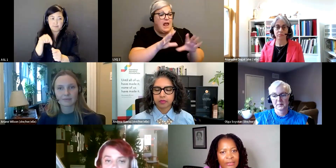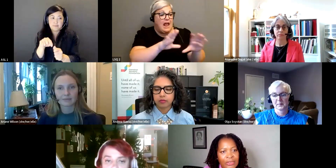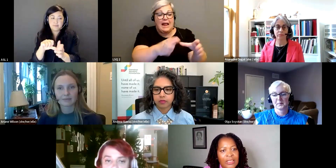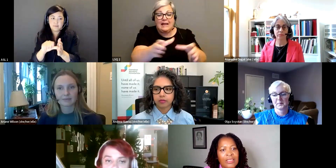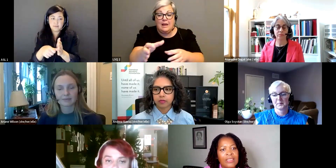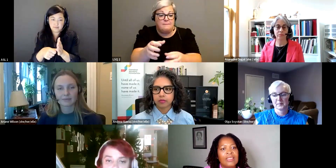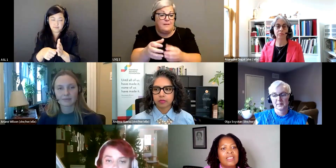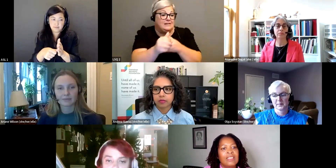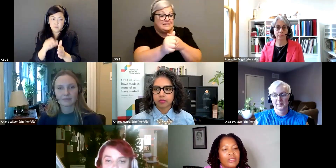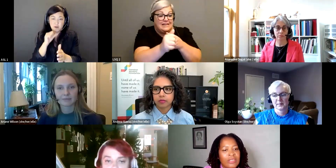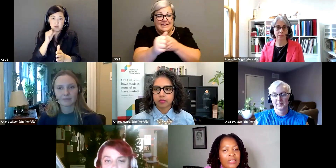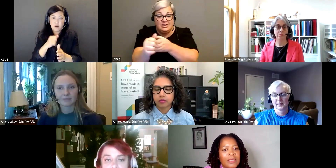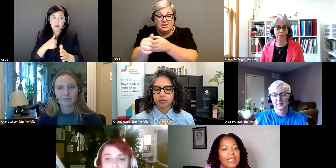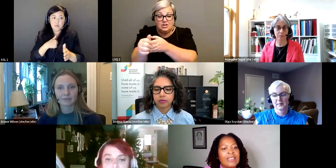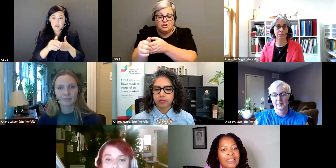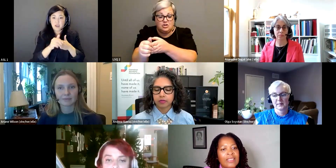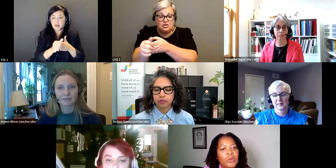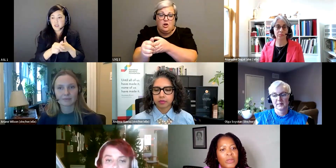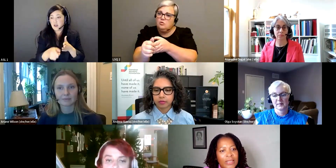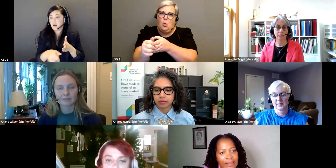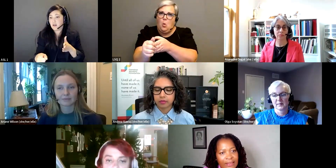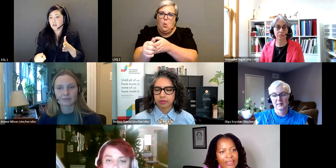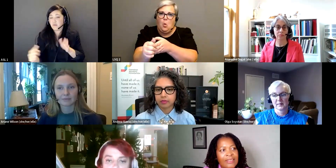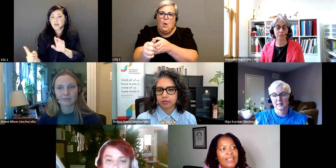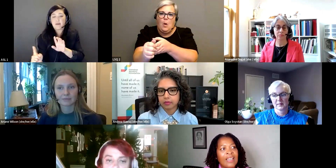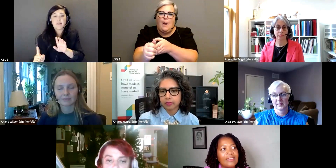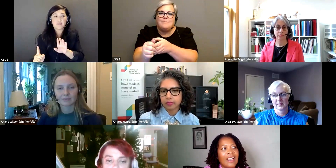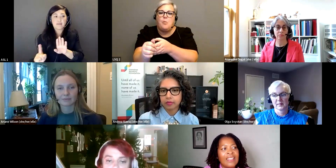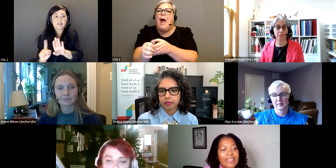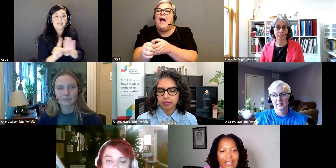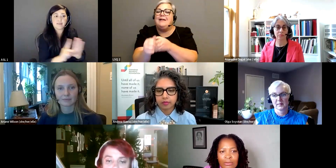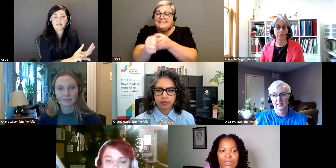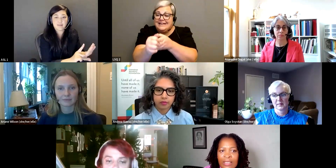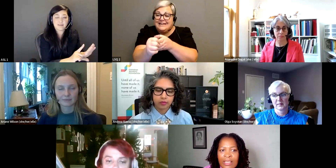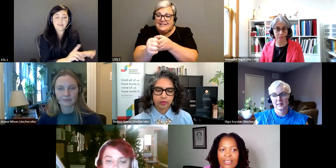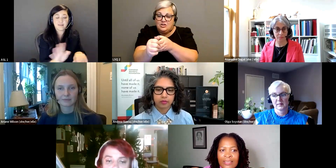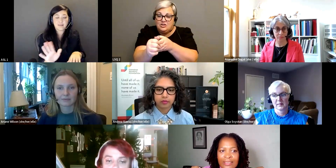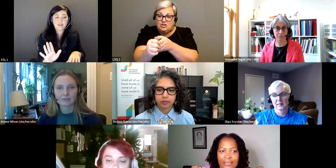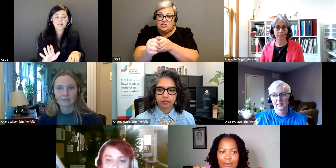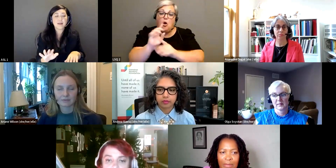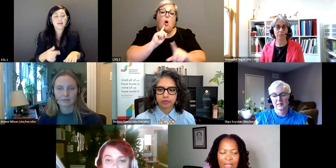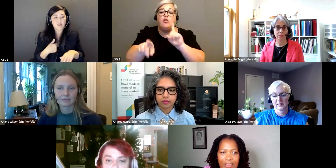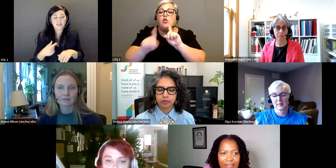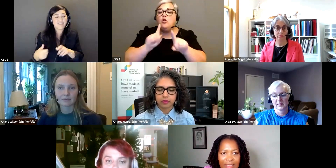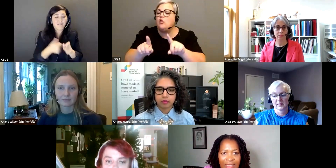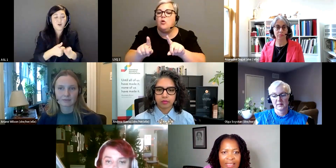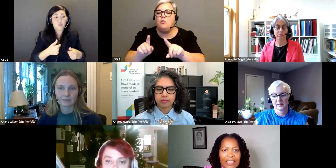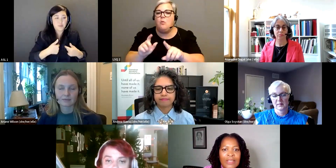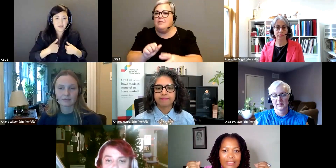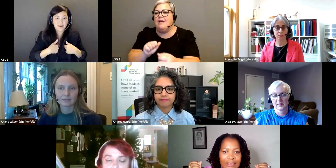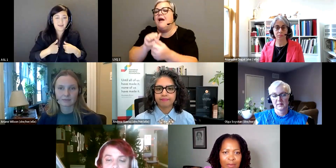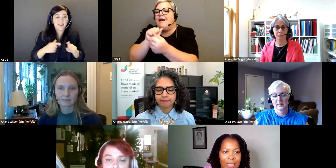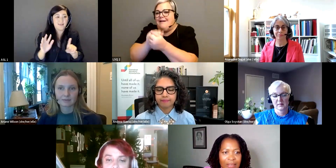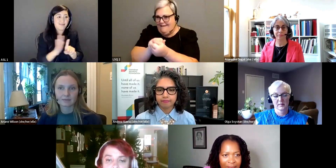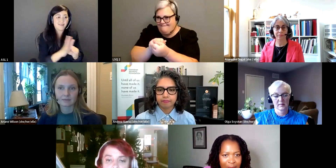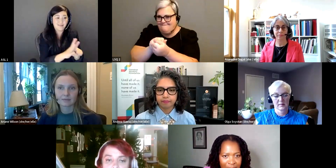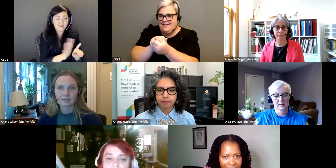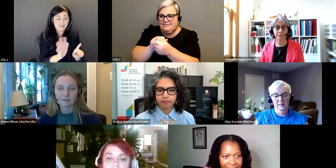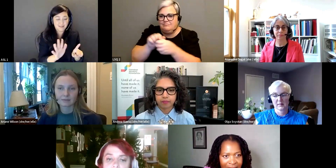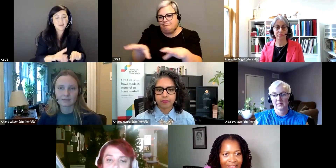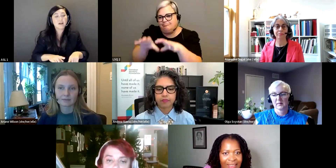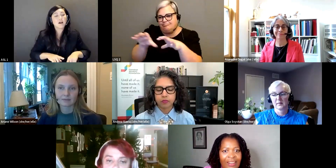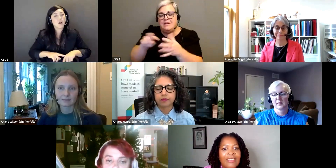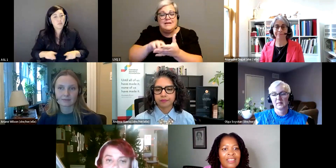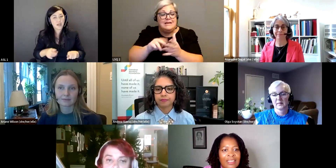Je ne dirige pas les équipes, d'ailleurs, je dirige avec mes équipes. Et ces équipes-là, ces